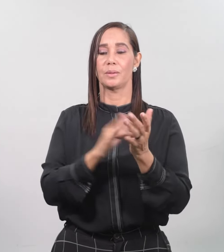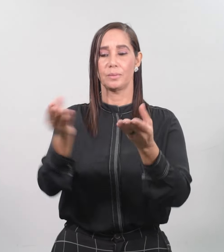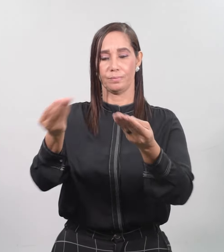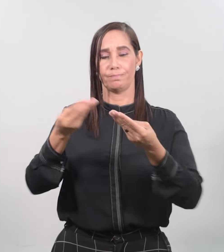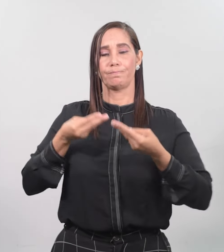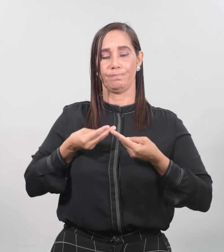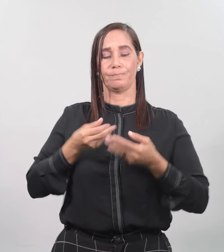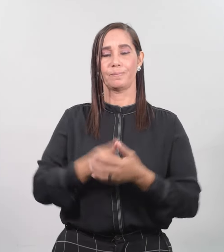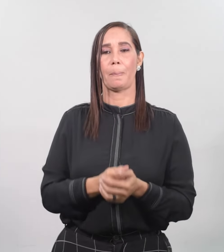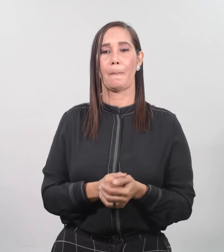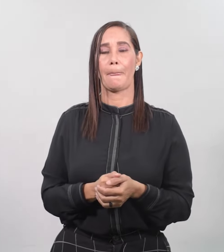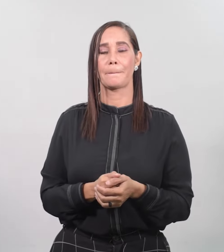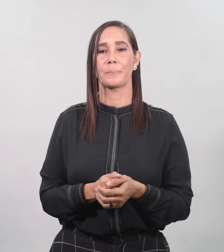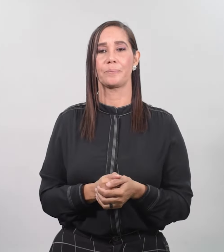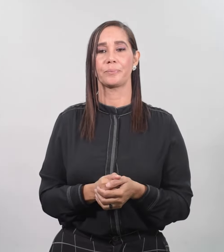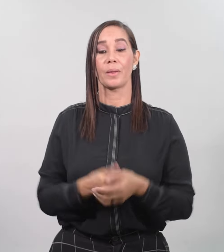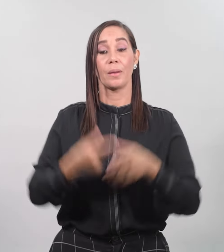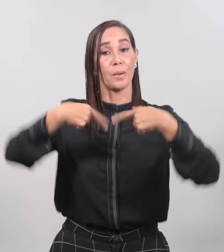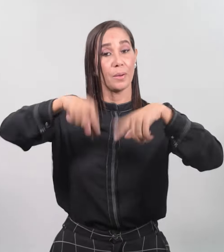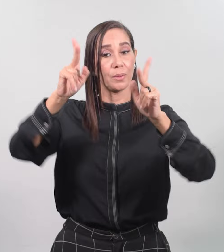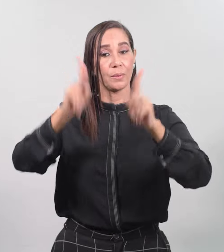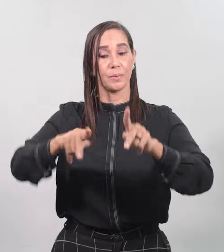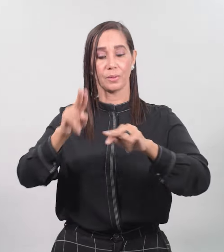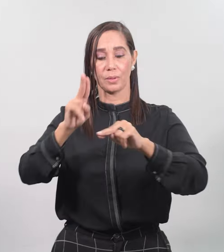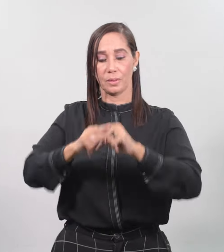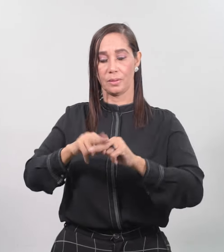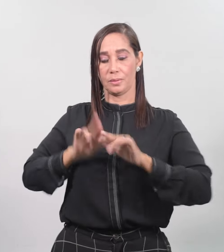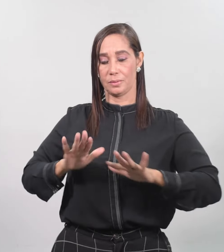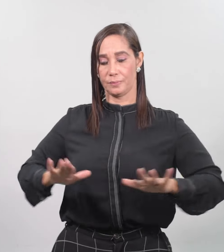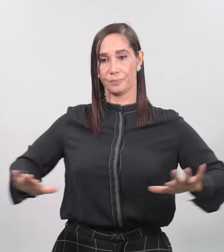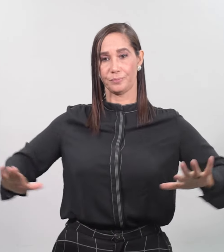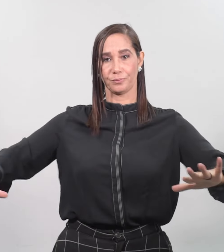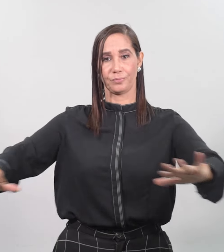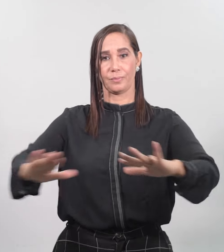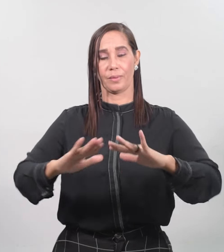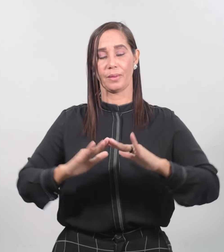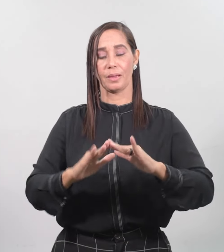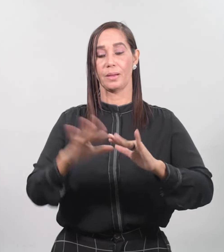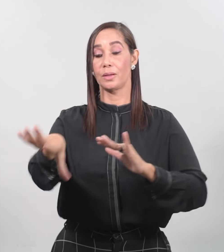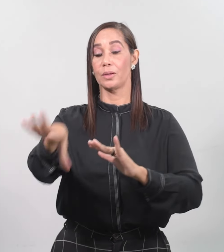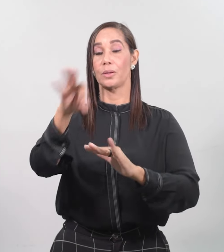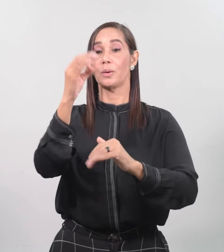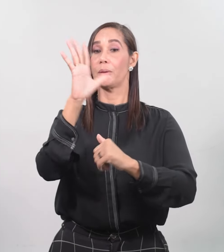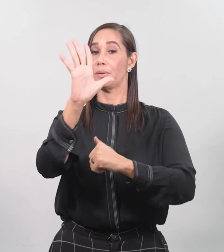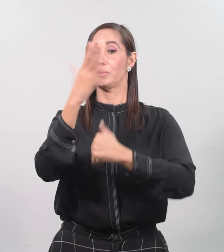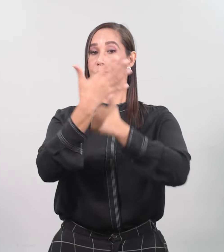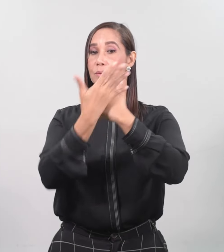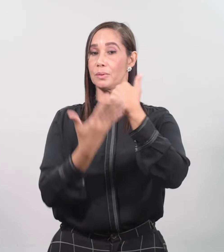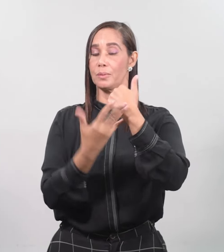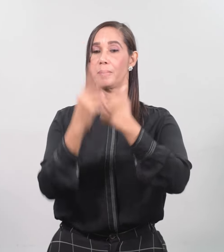Tráiganmelos. Mandó a la gente a que se recostara en la hierba. Y tomando los cinco panes y los dos peces,